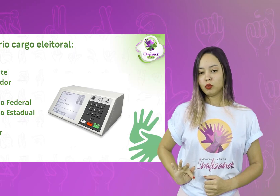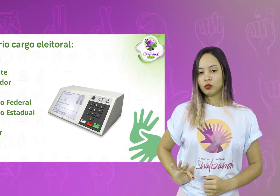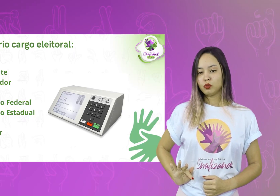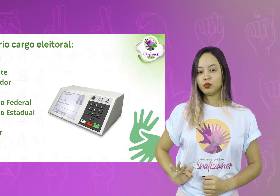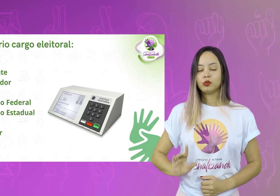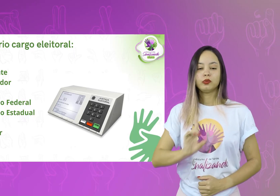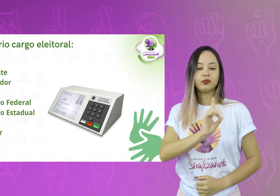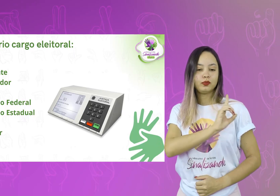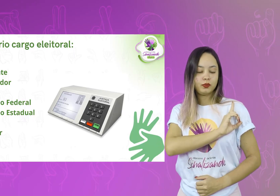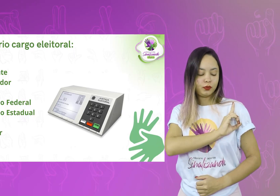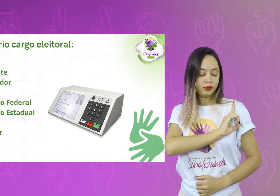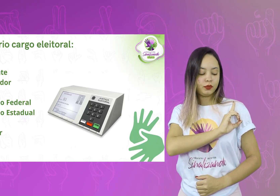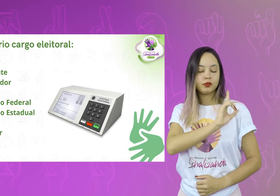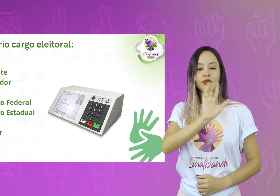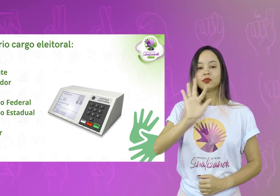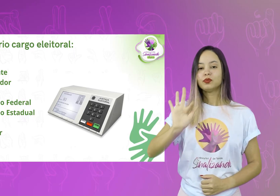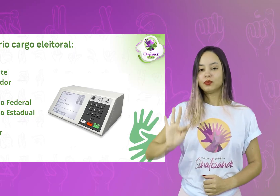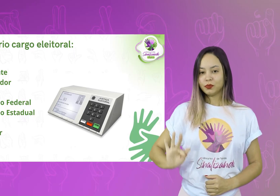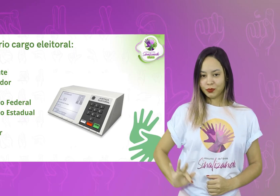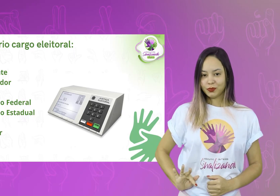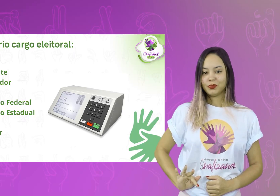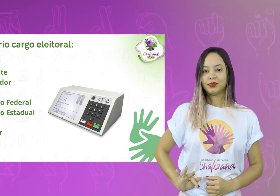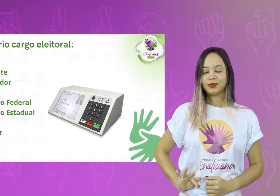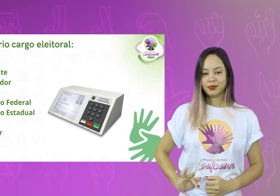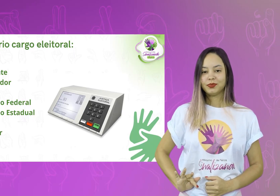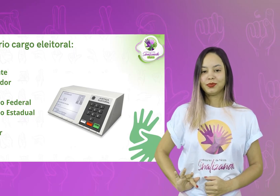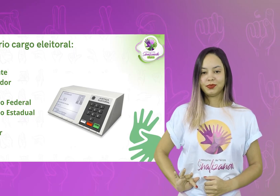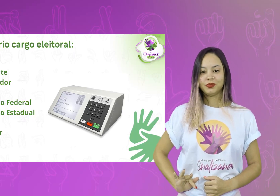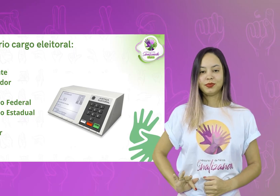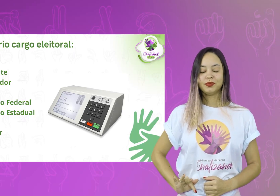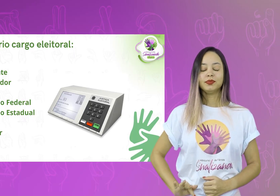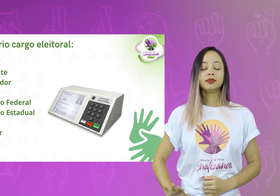deputado federal, deputado